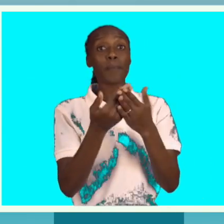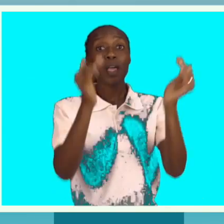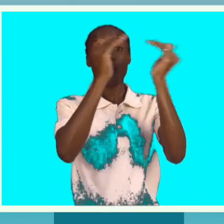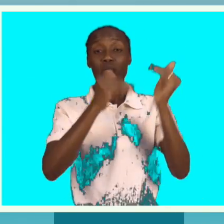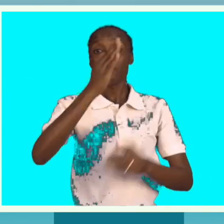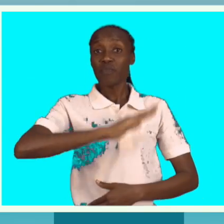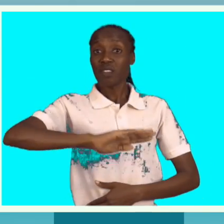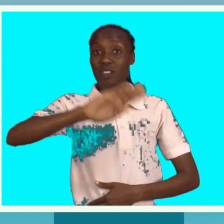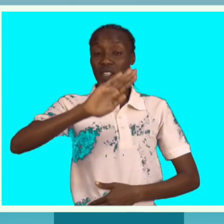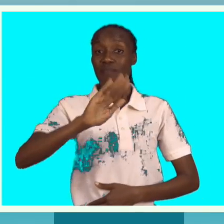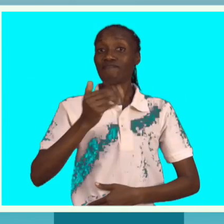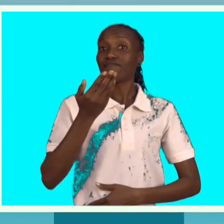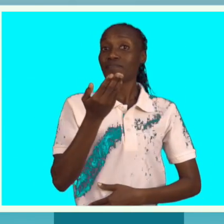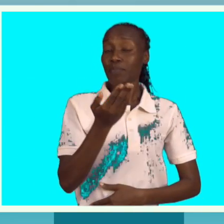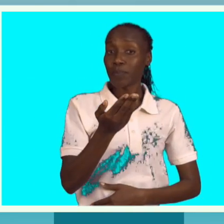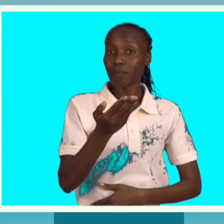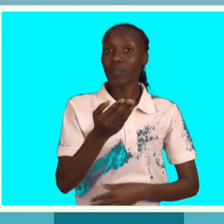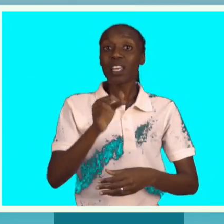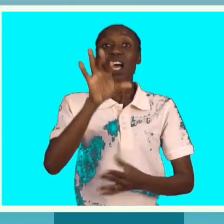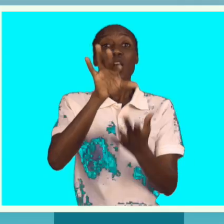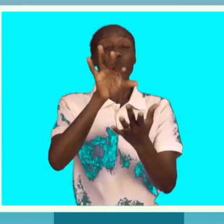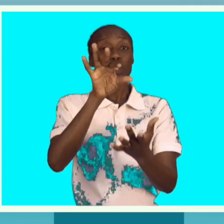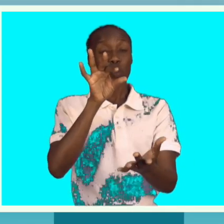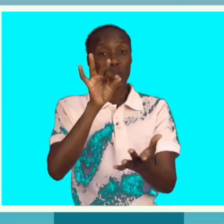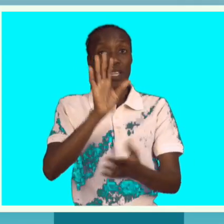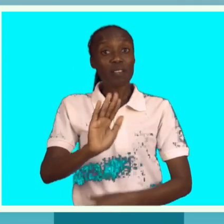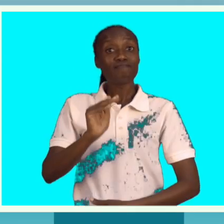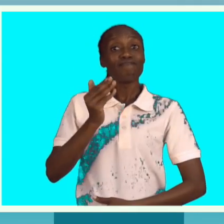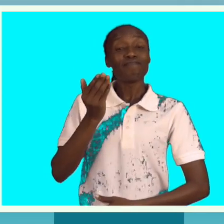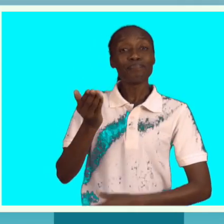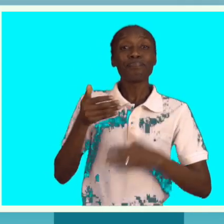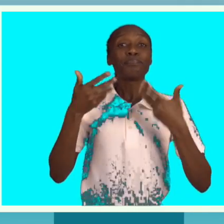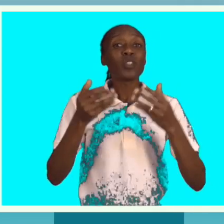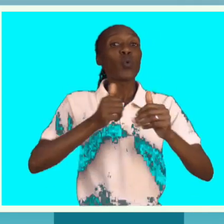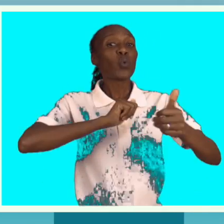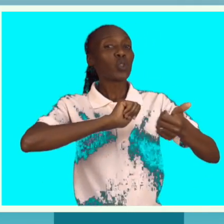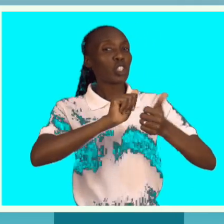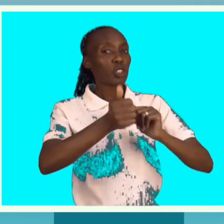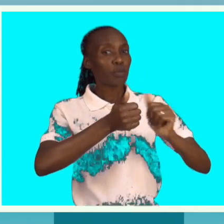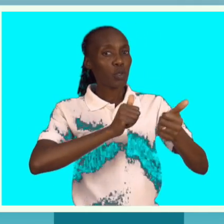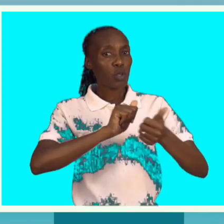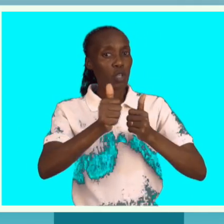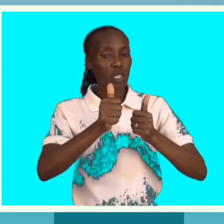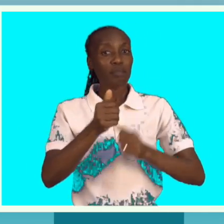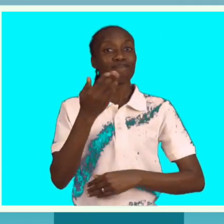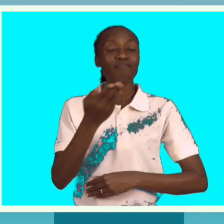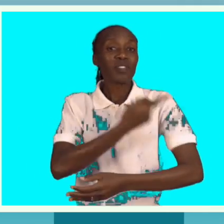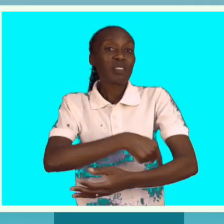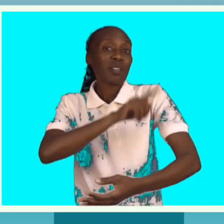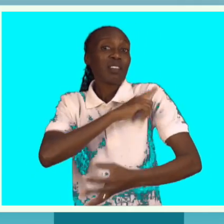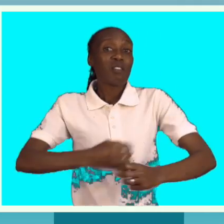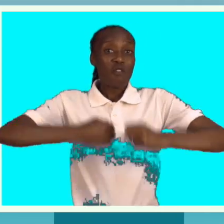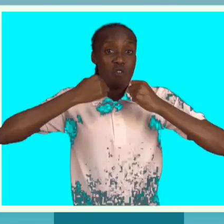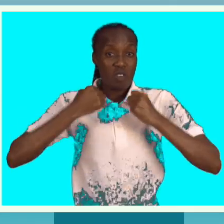existem deficiências. Ao escolhermos o desporto, o desporto fortifica as pessoas,